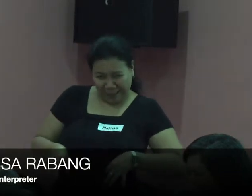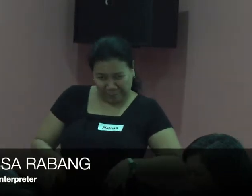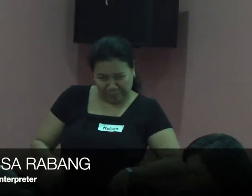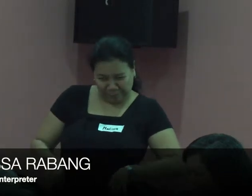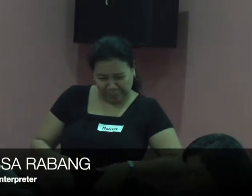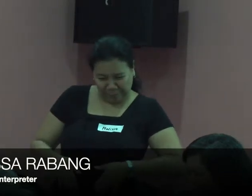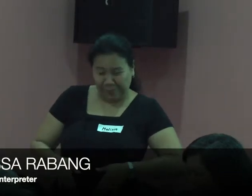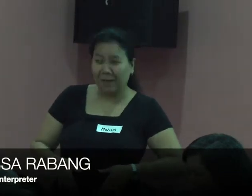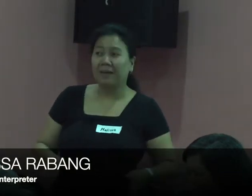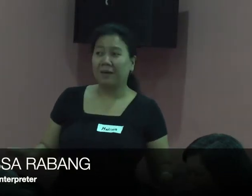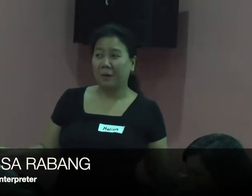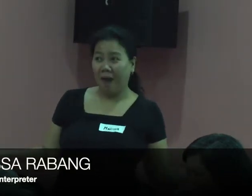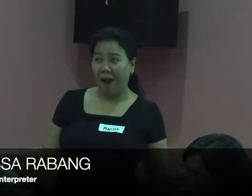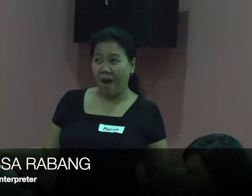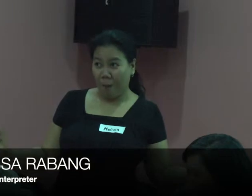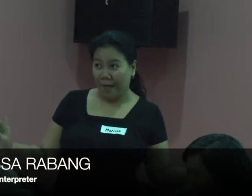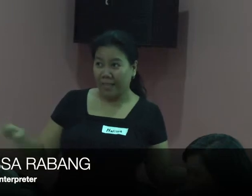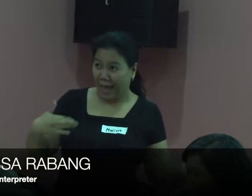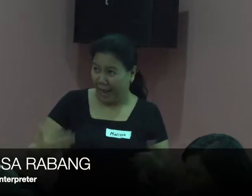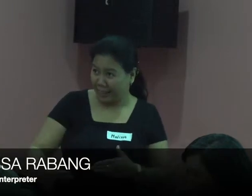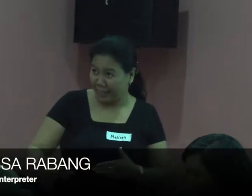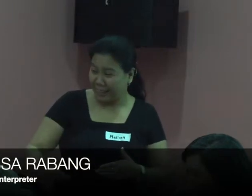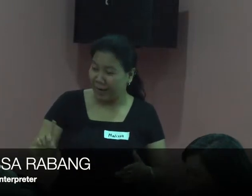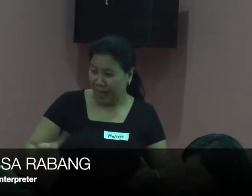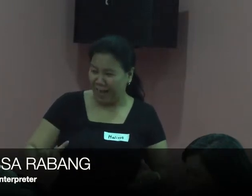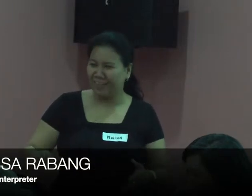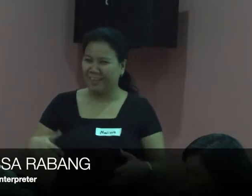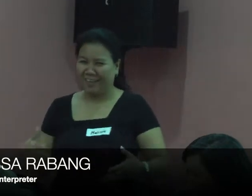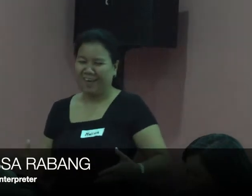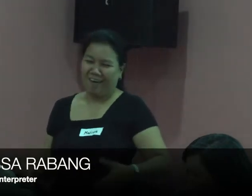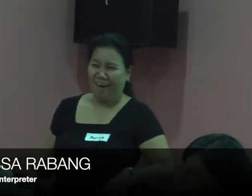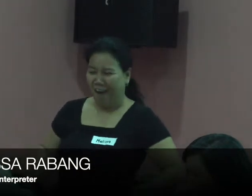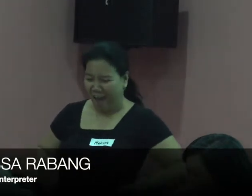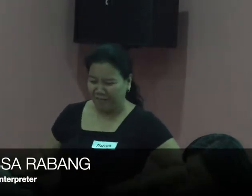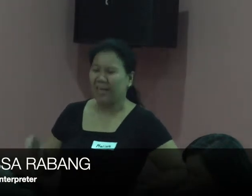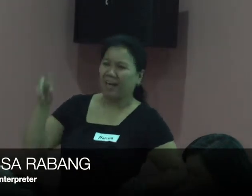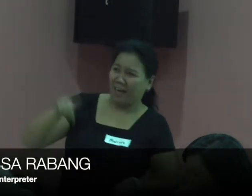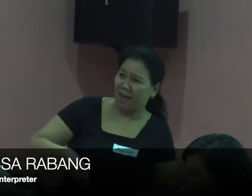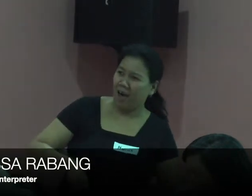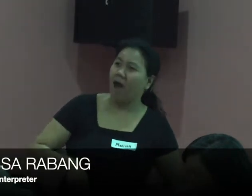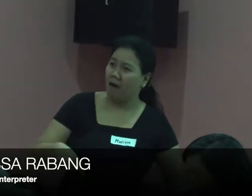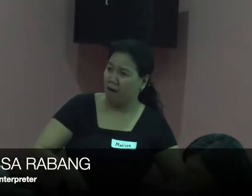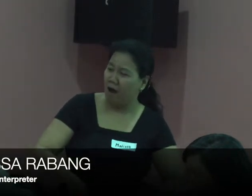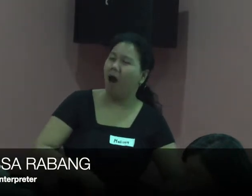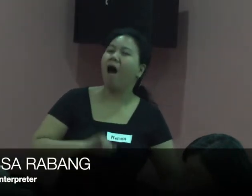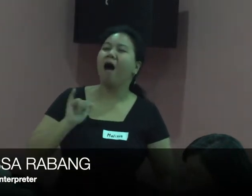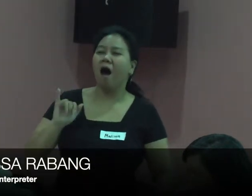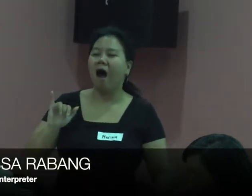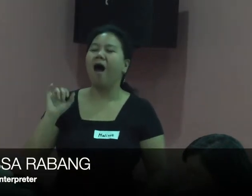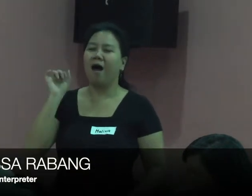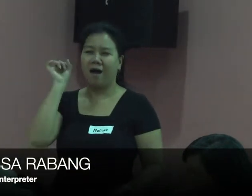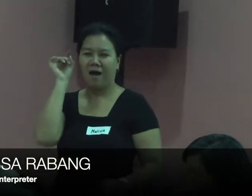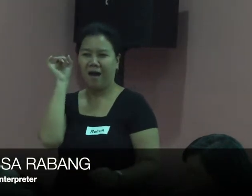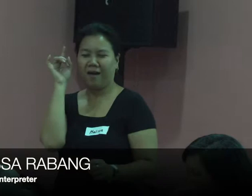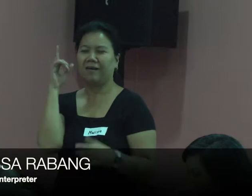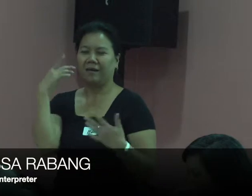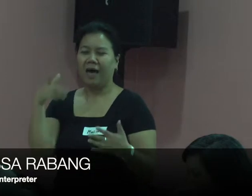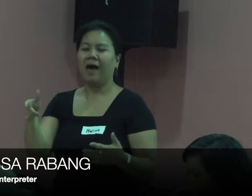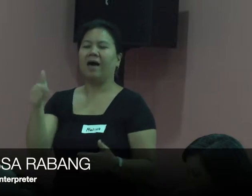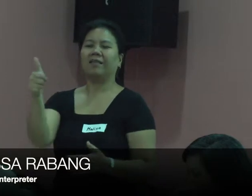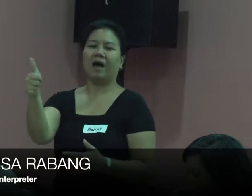Minsan nga naramdaman ko na rin yung kakapangan. Parang may hiwa pa ako, tapos binababa